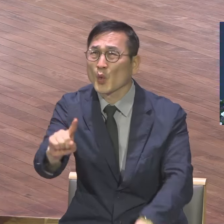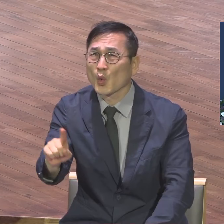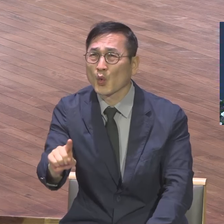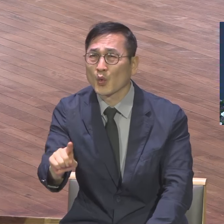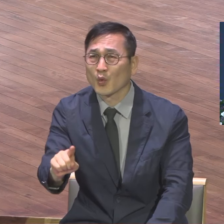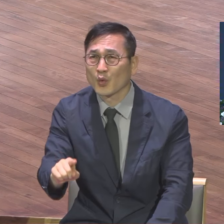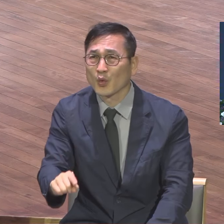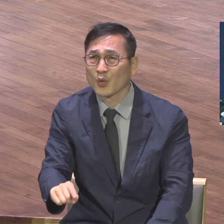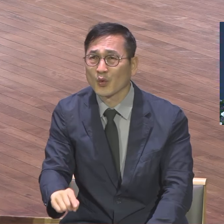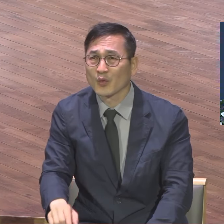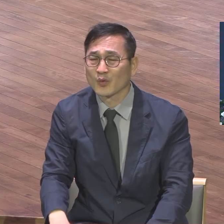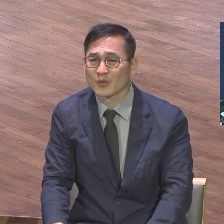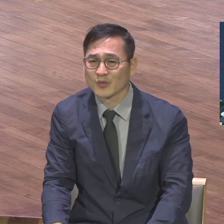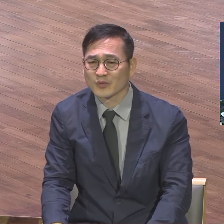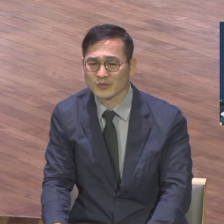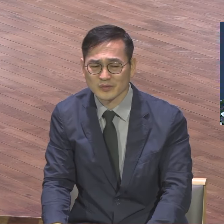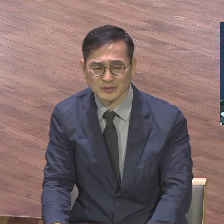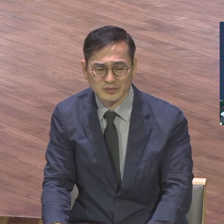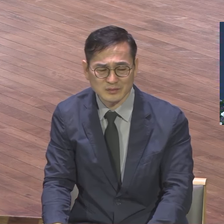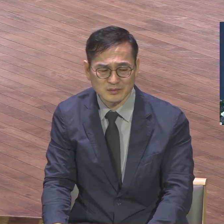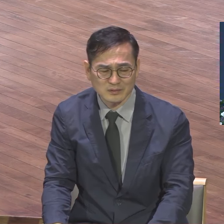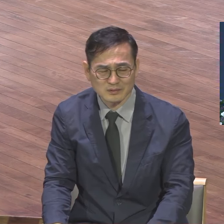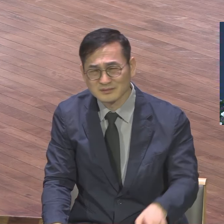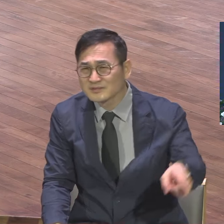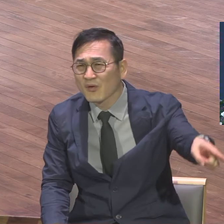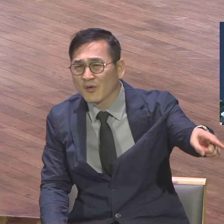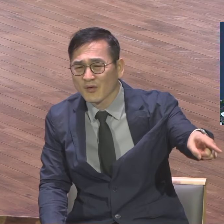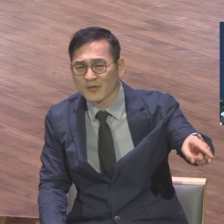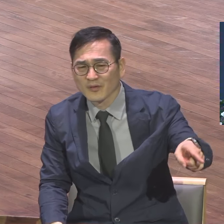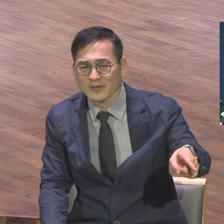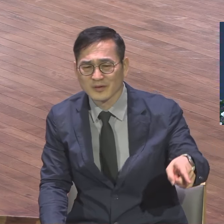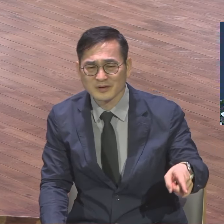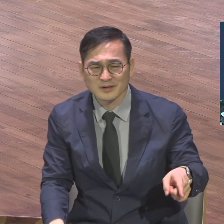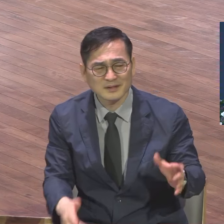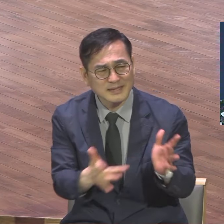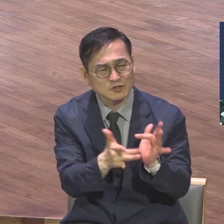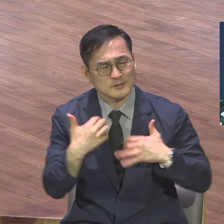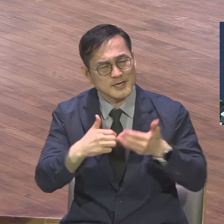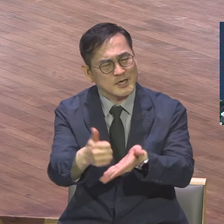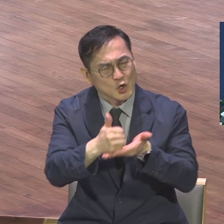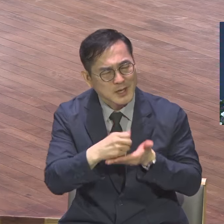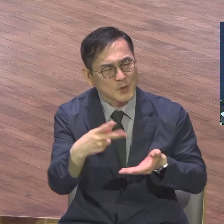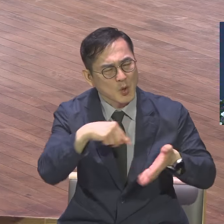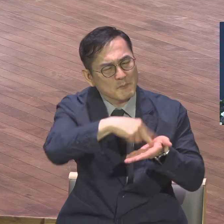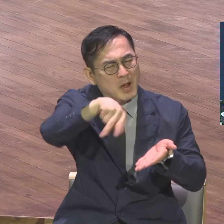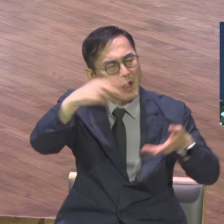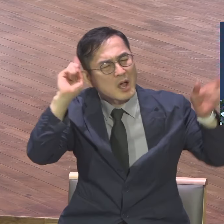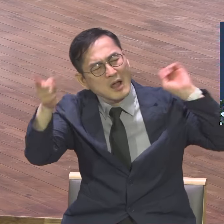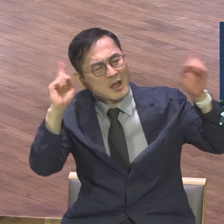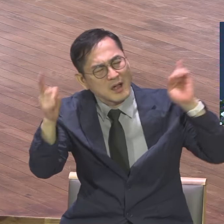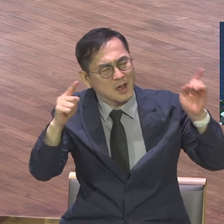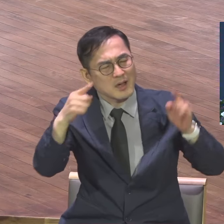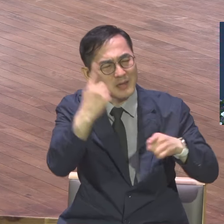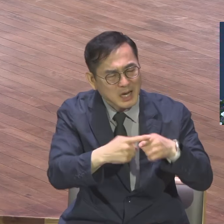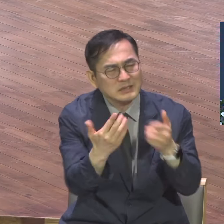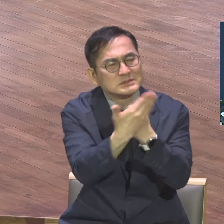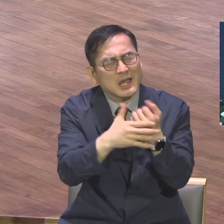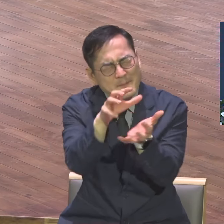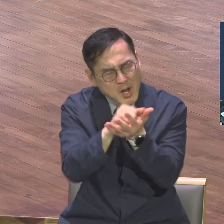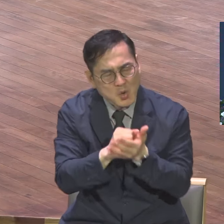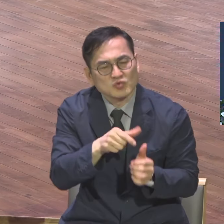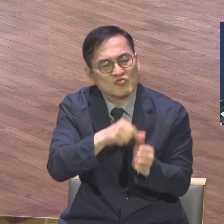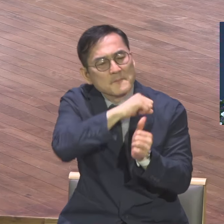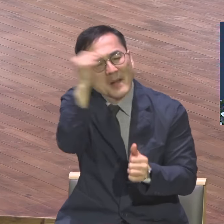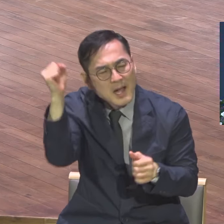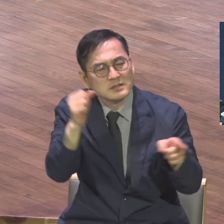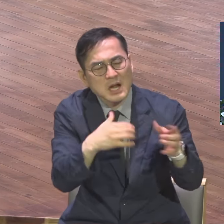저 중간에 믿었던 사람들이나 하고 마음에 나왔던지 무슨 막 방탕하고 살다가 막 은혜 받으니까